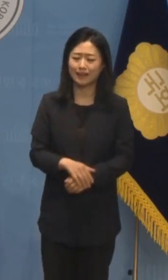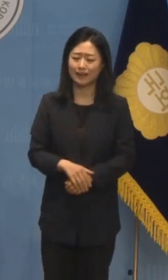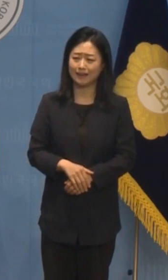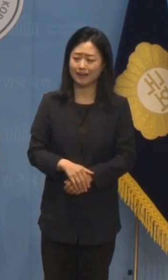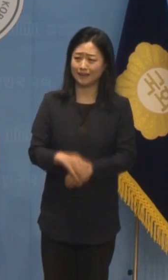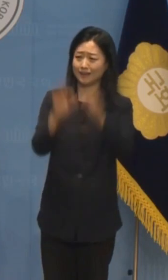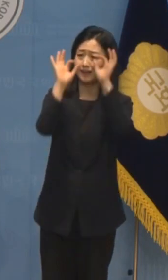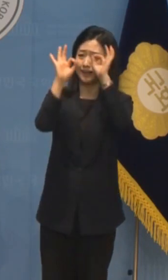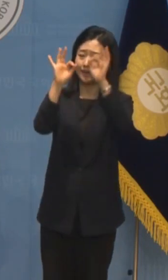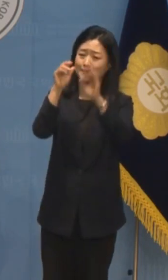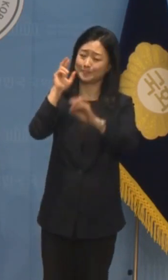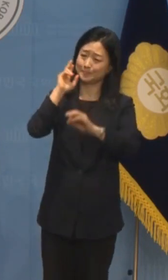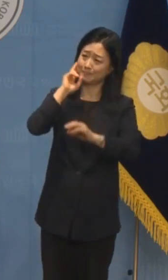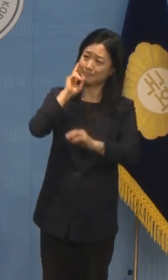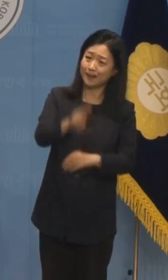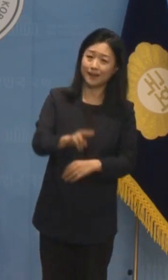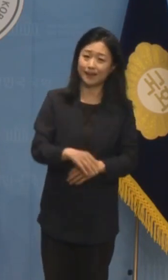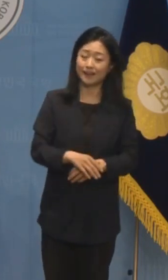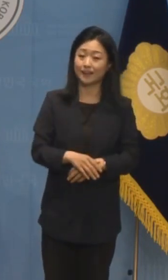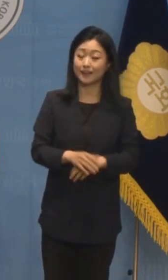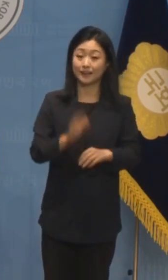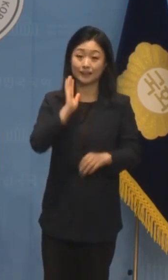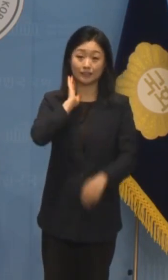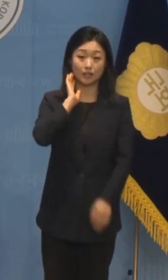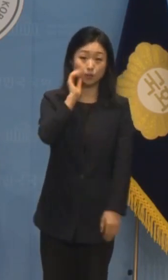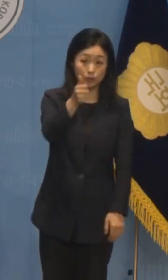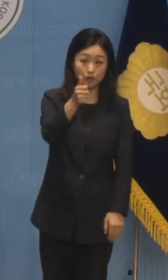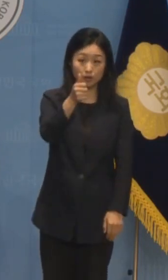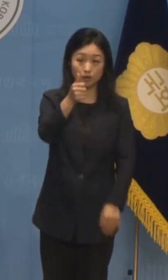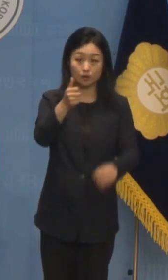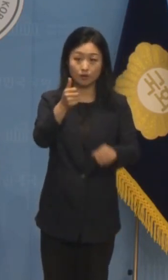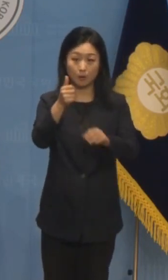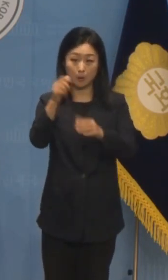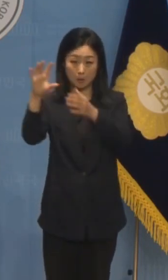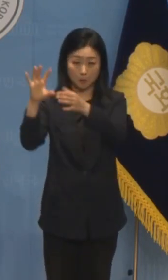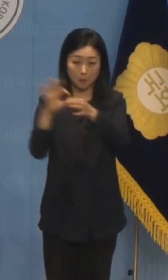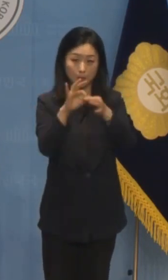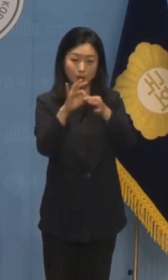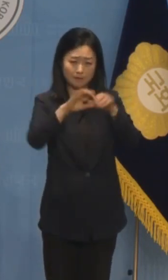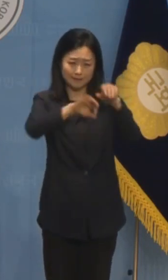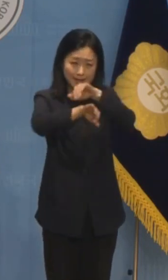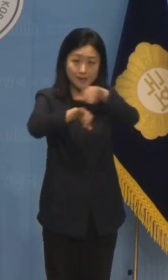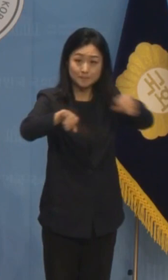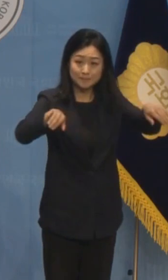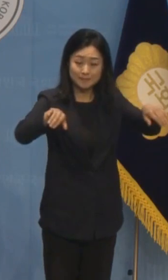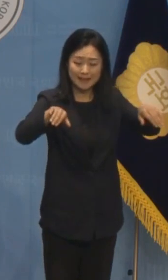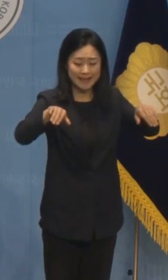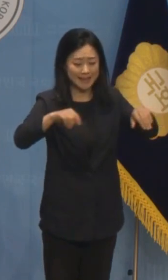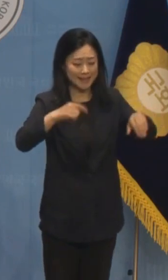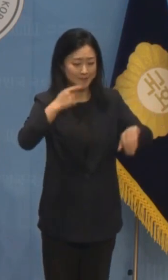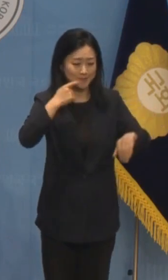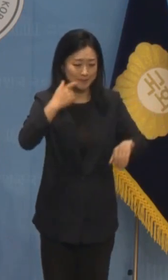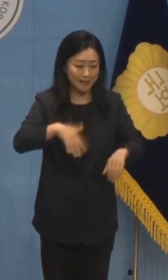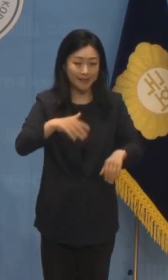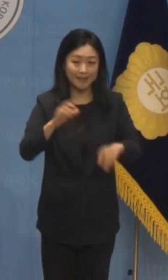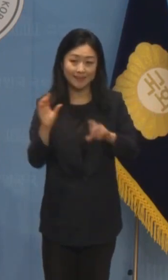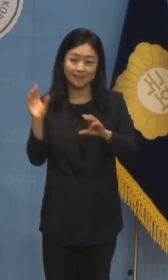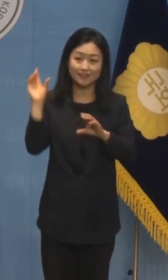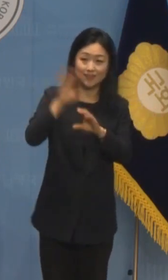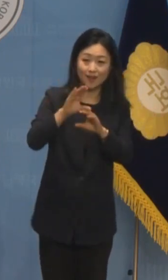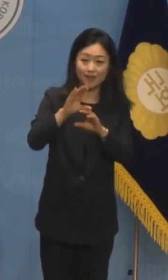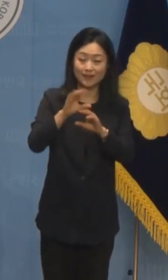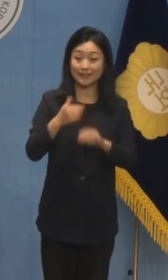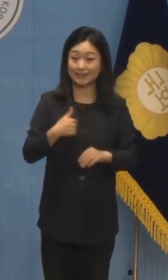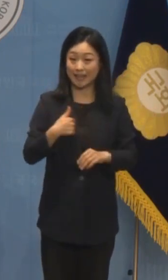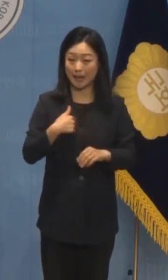몰랐습니다. 윤 대통령을 통한 국정 개입, 정치 개입만으로는 성에 차지 않았는지